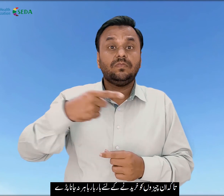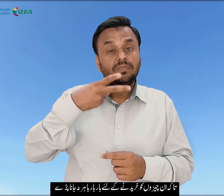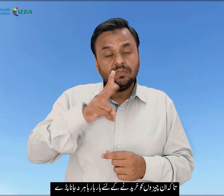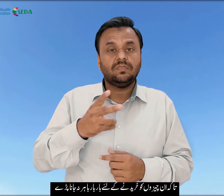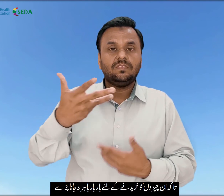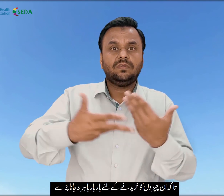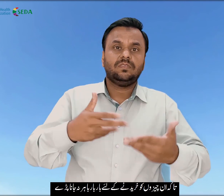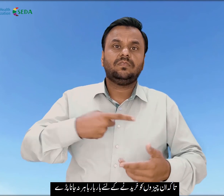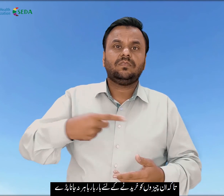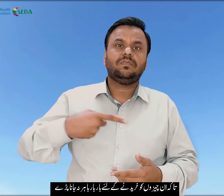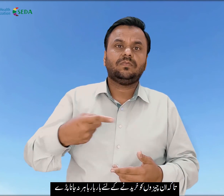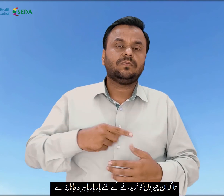بار باہر نہ جانا پڑے۔